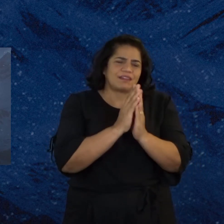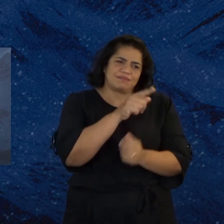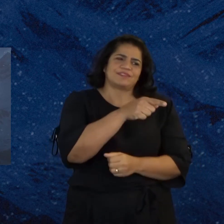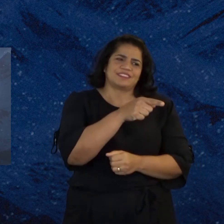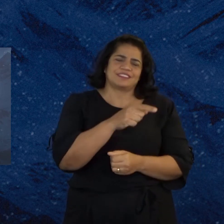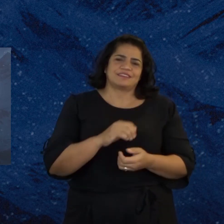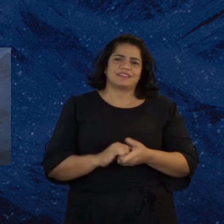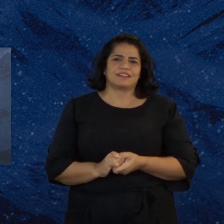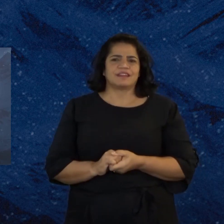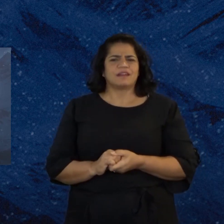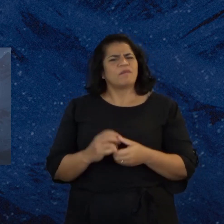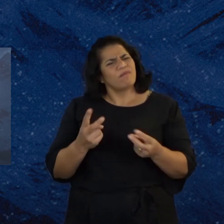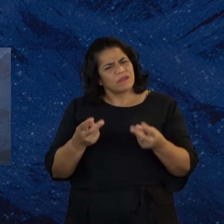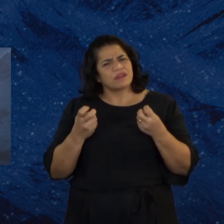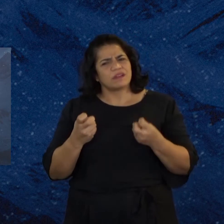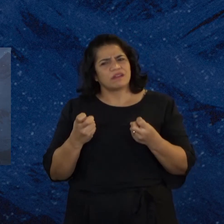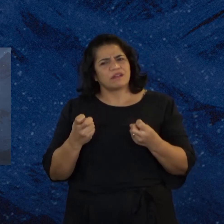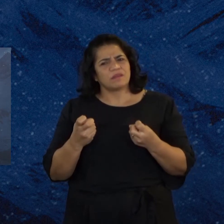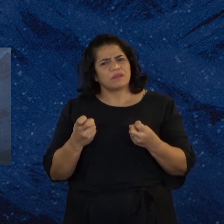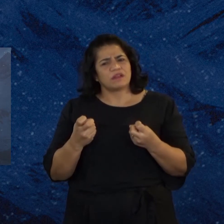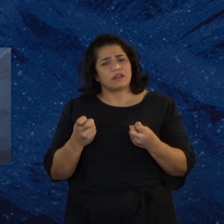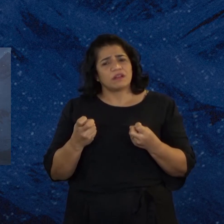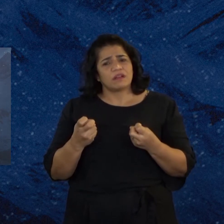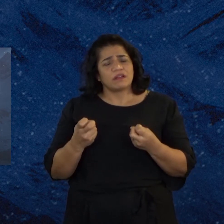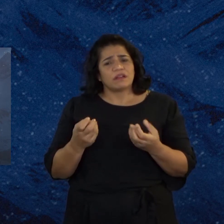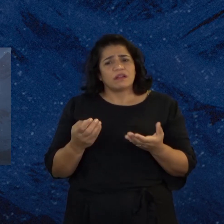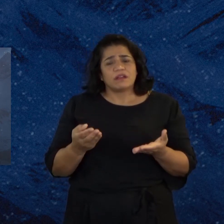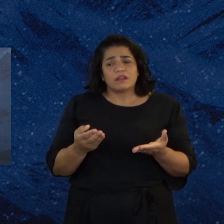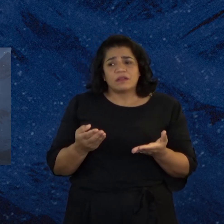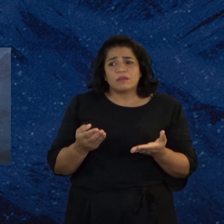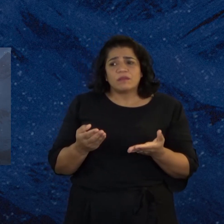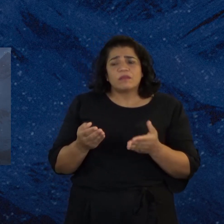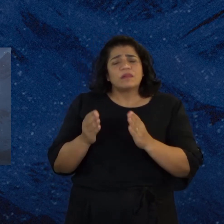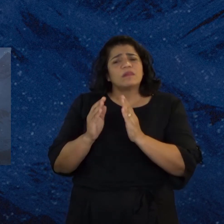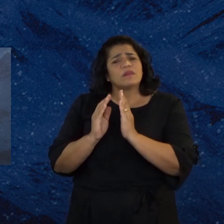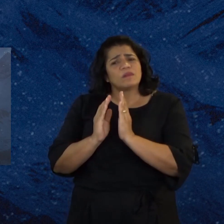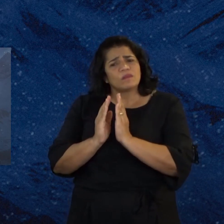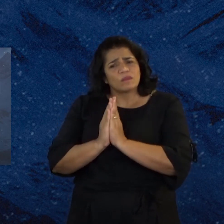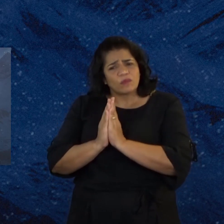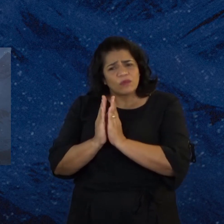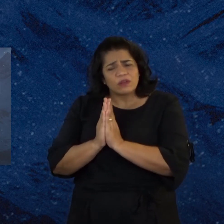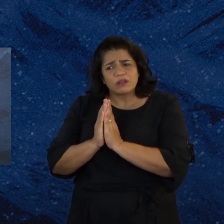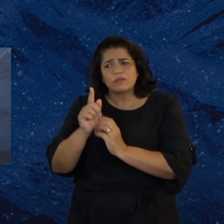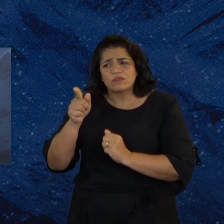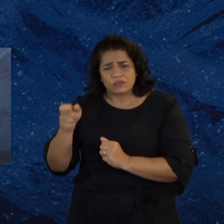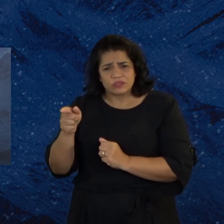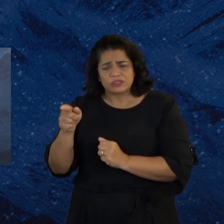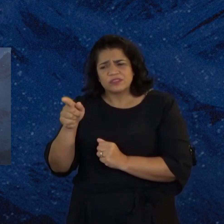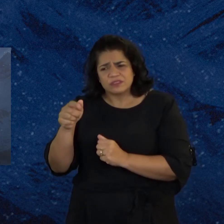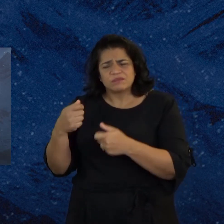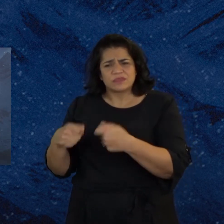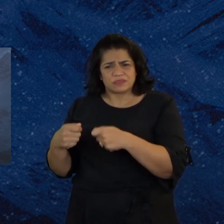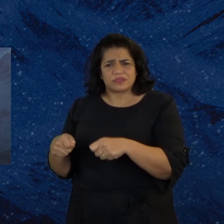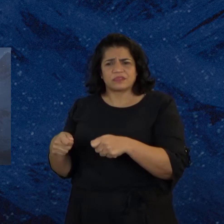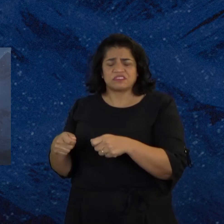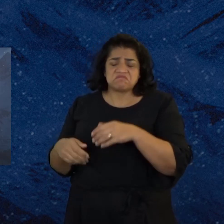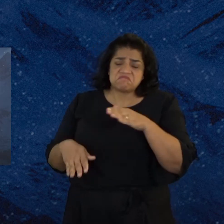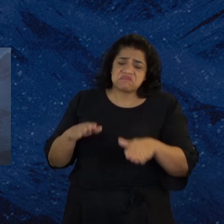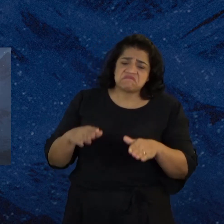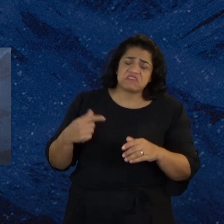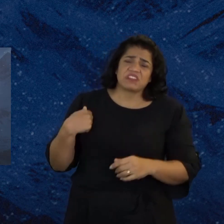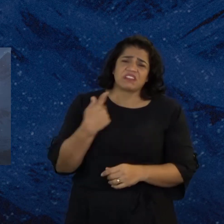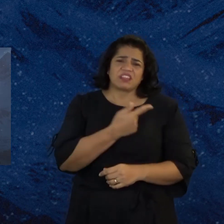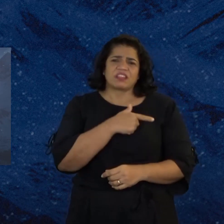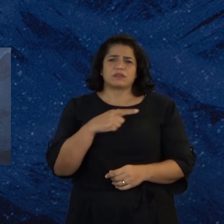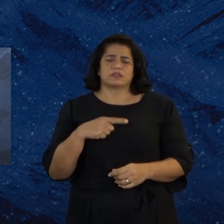Olha só, se colocando à disposição das pessoas. E às vezes nós temos irmãos